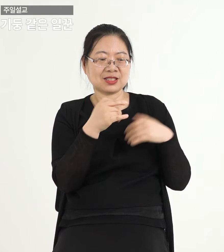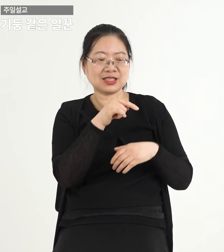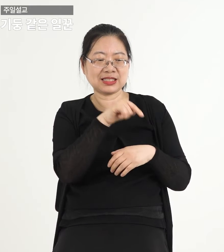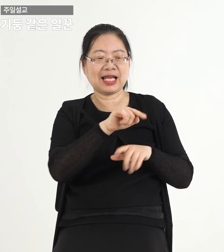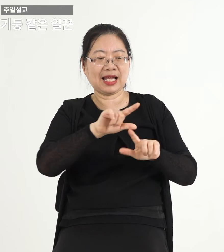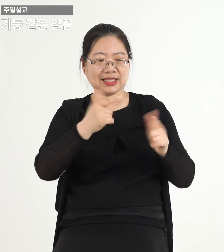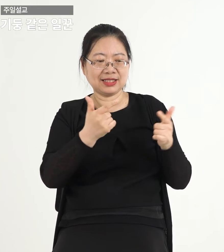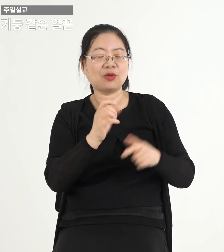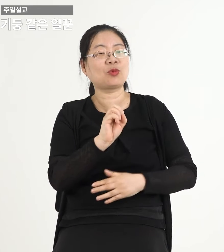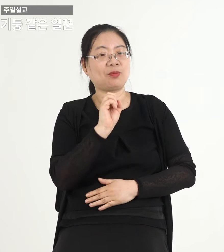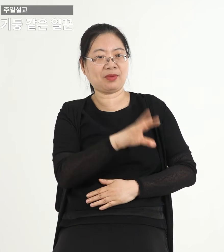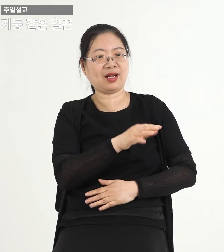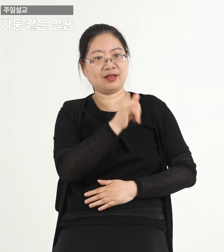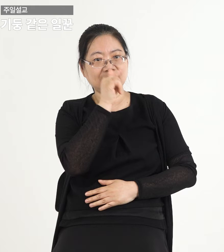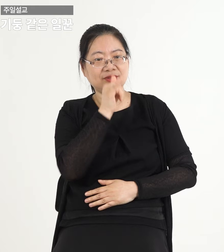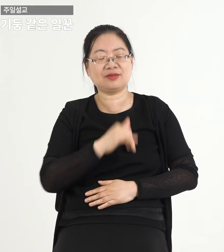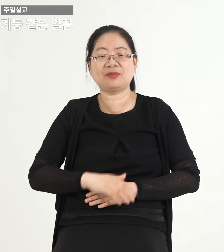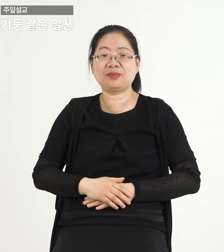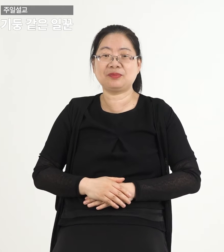거예요.